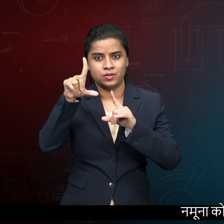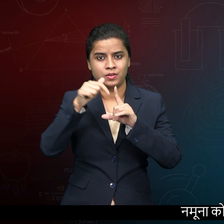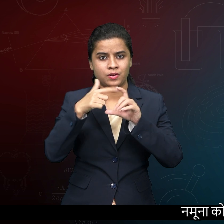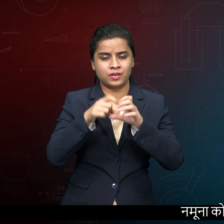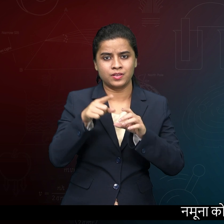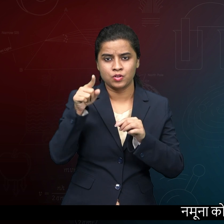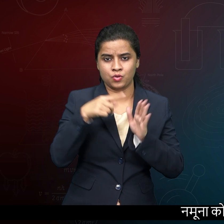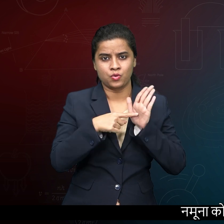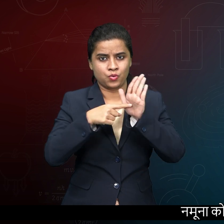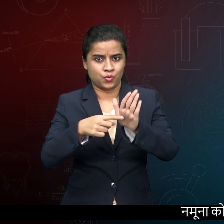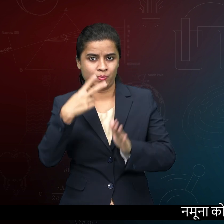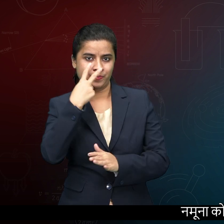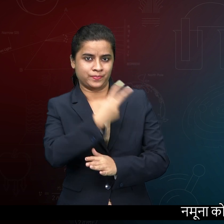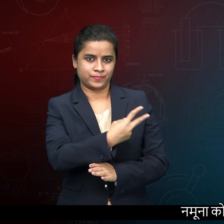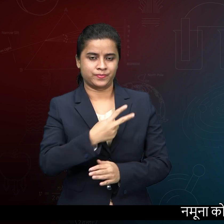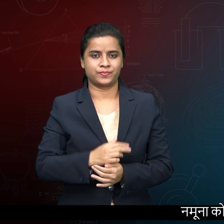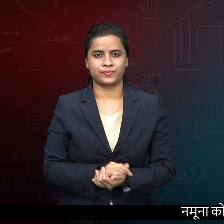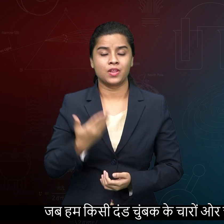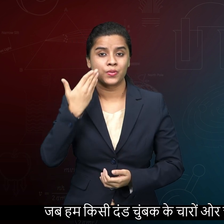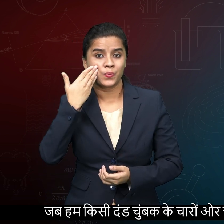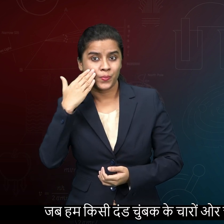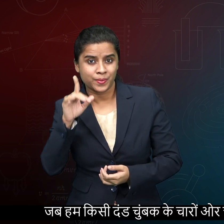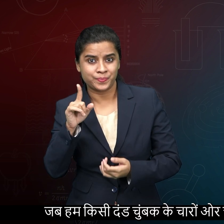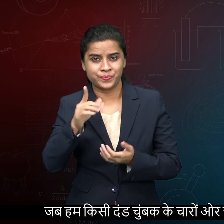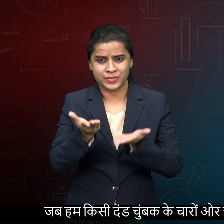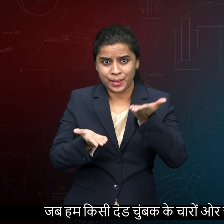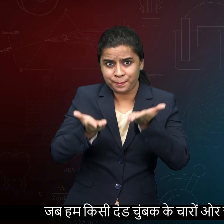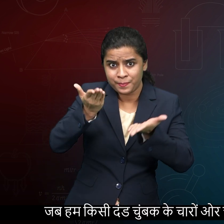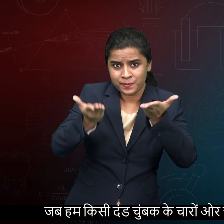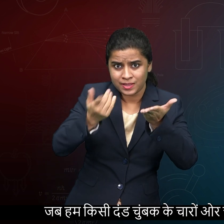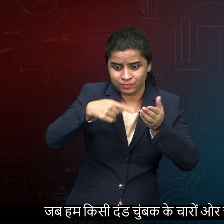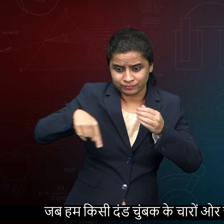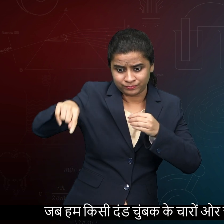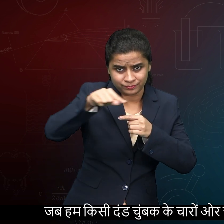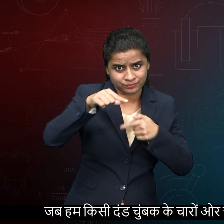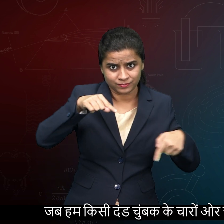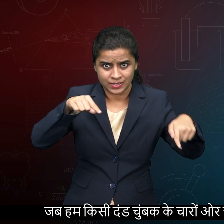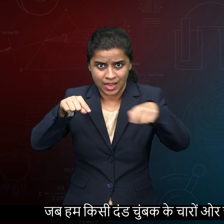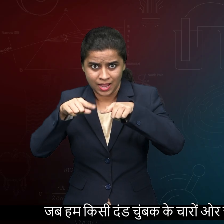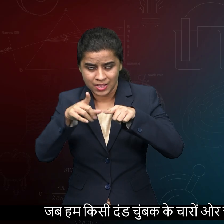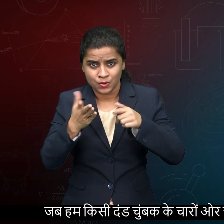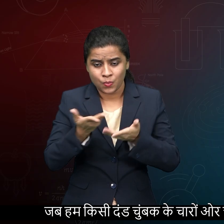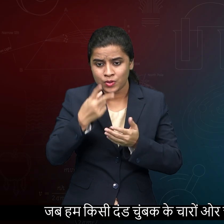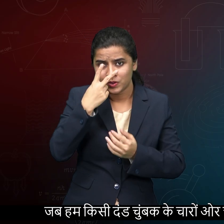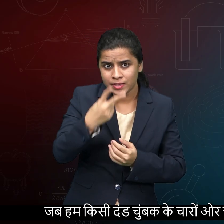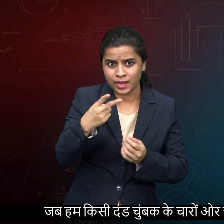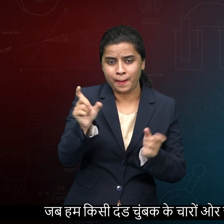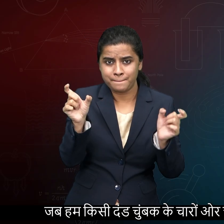नमूने को चित्र में दर्शाया गया है। जब हम किसी दंड चुंबकीय के चारों ओर चुंबकीय क्षेत्र